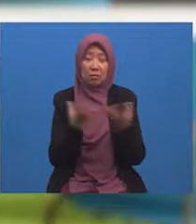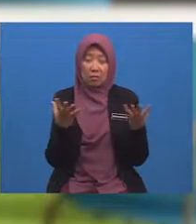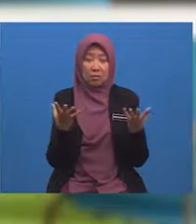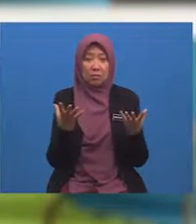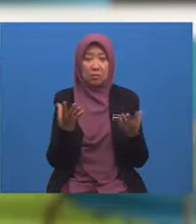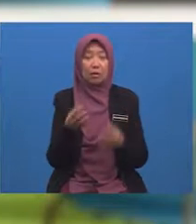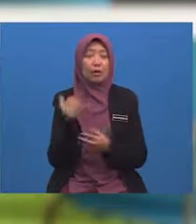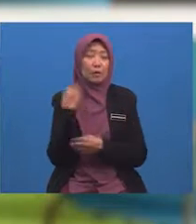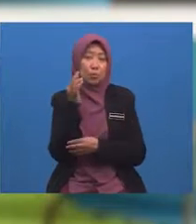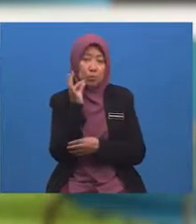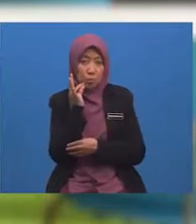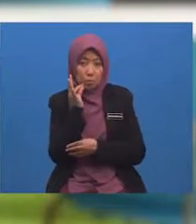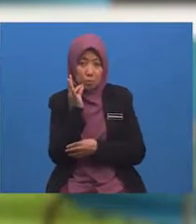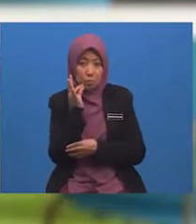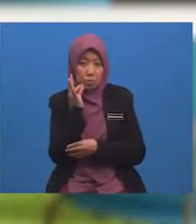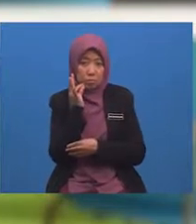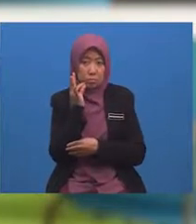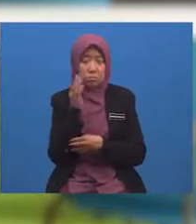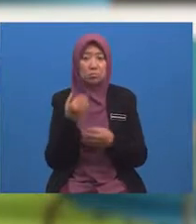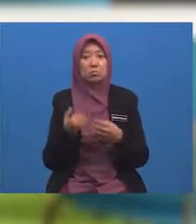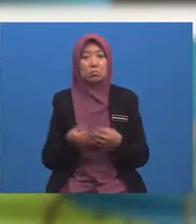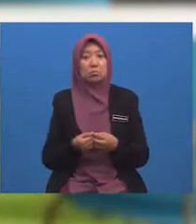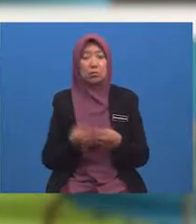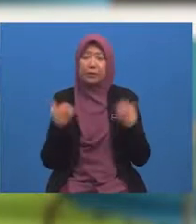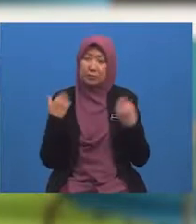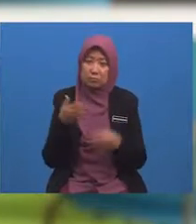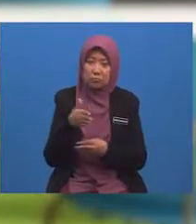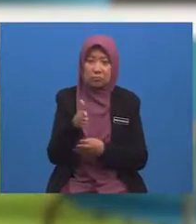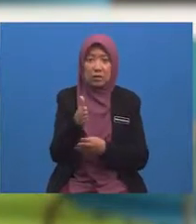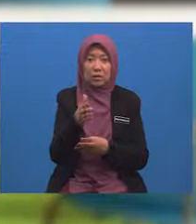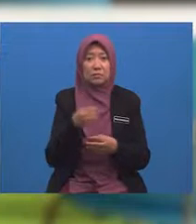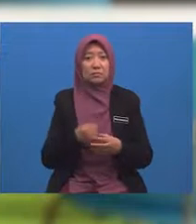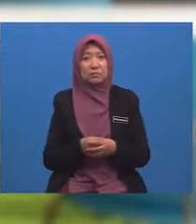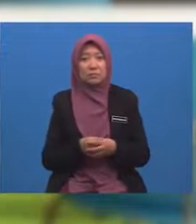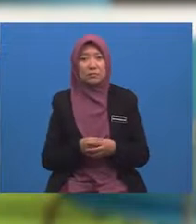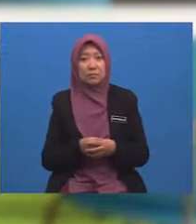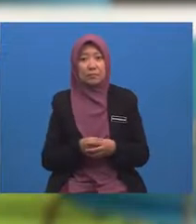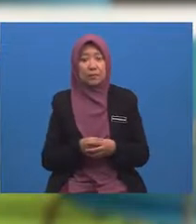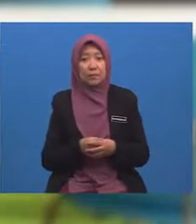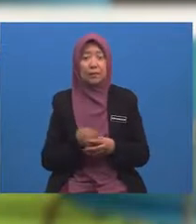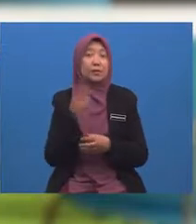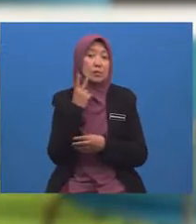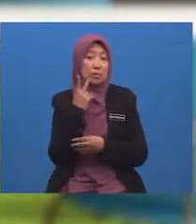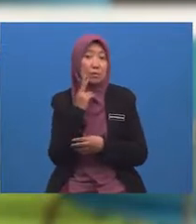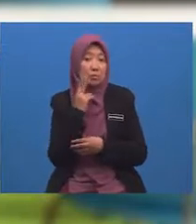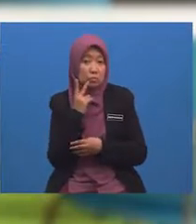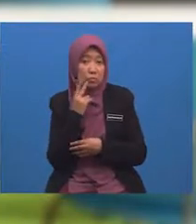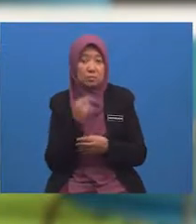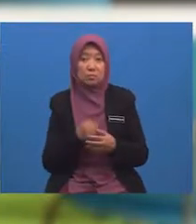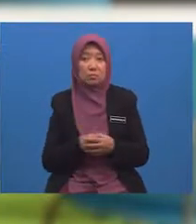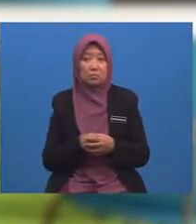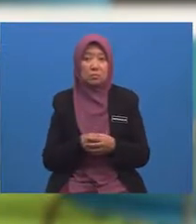Ada buah-buahan, ada pelbagai jenis ikan, pelbagai jenis sayuran